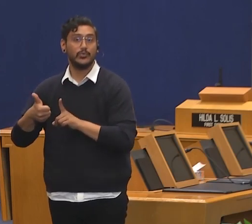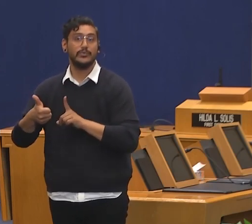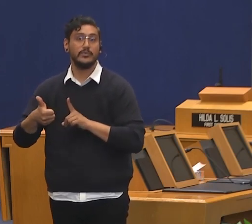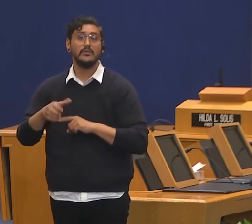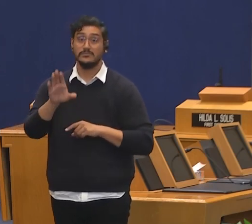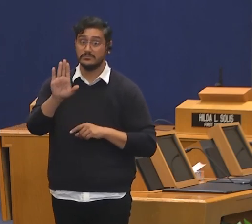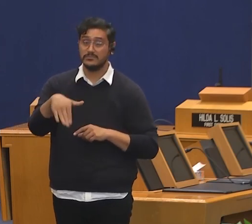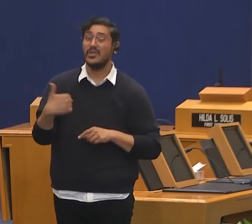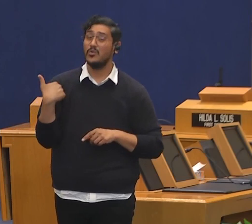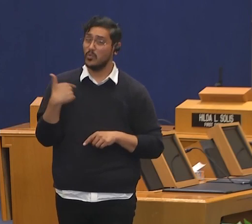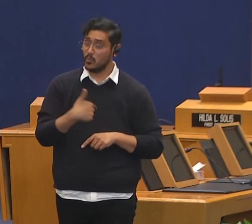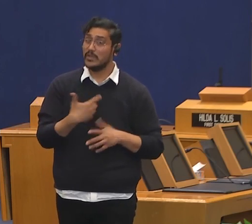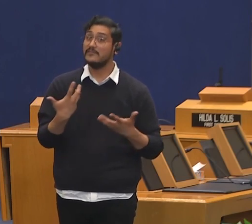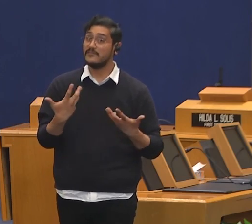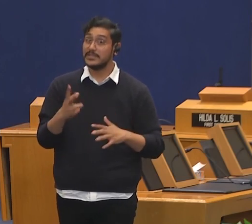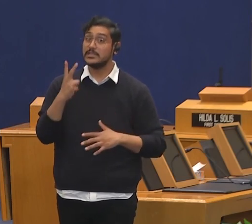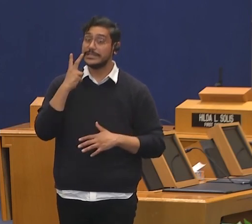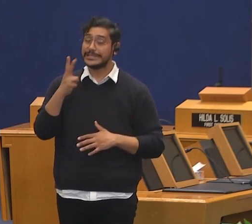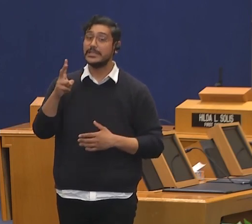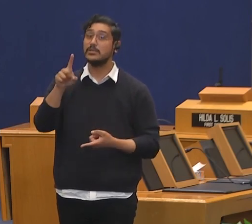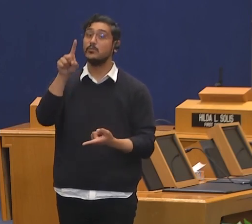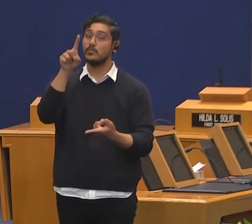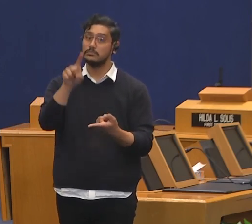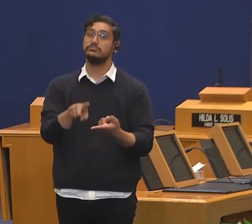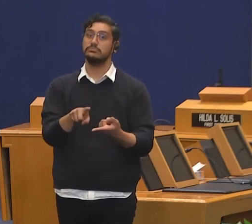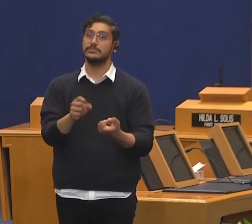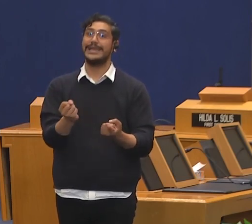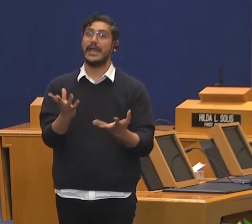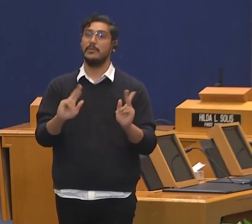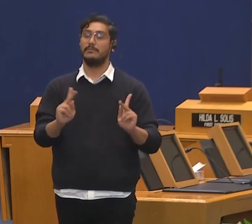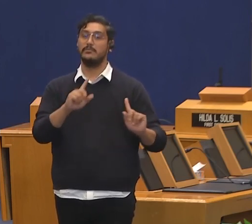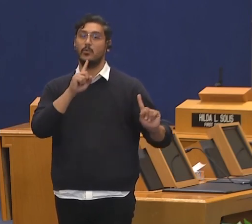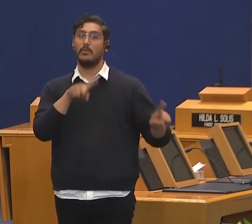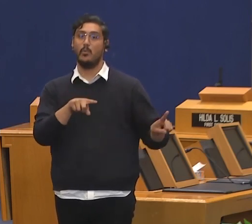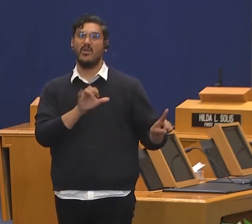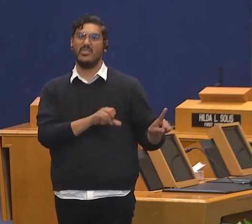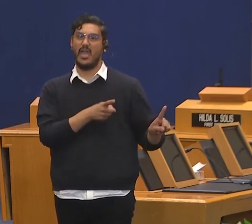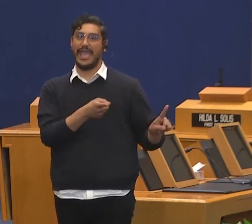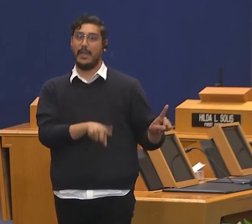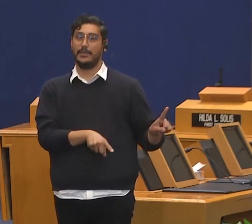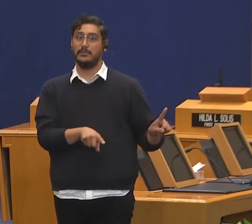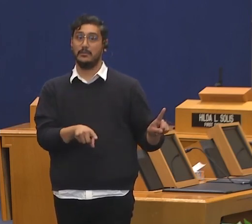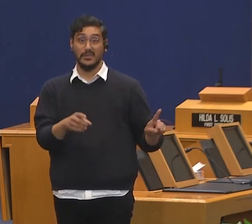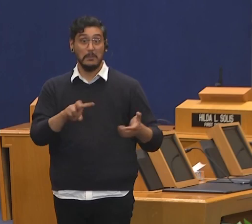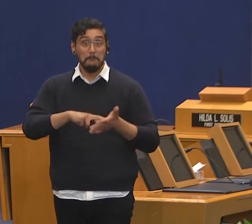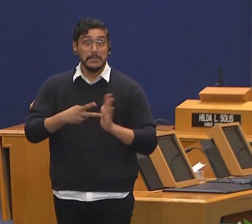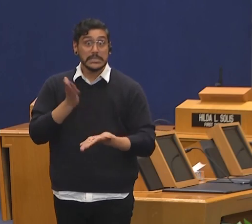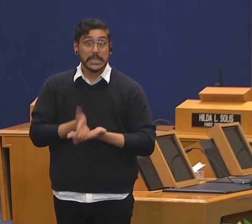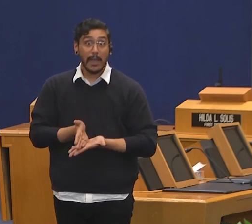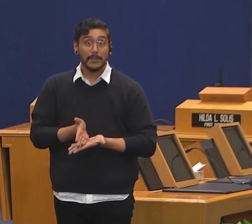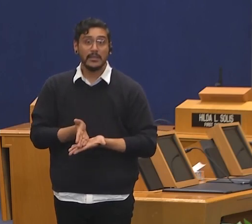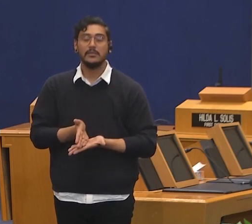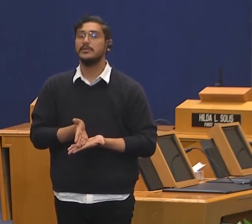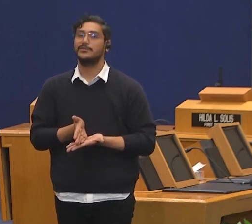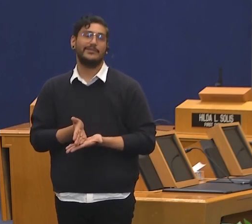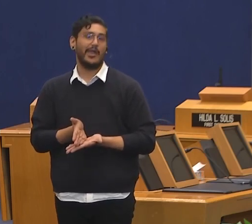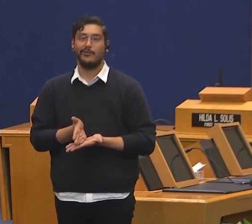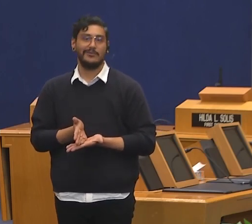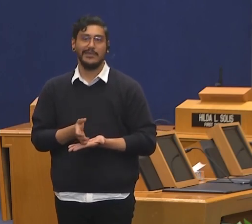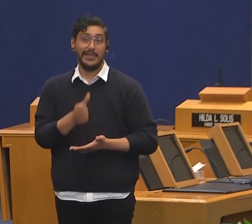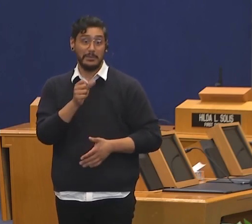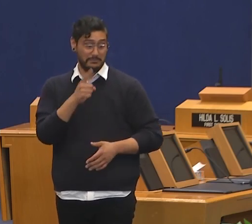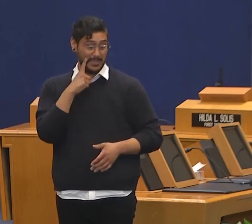en los reportes de estos tipos de crímenes. Estos crímenes no paran de suceder solo porque estamos en una emergencia